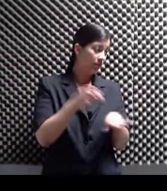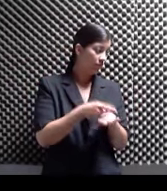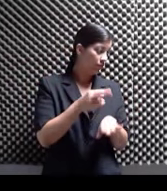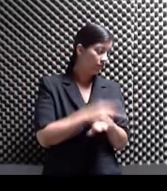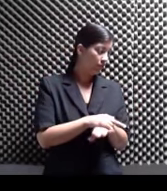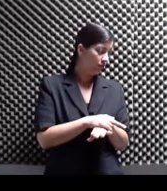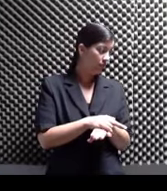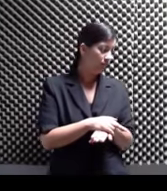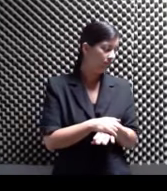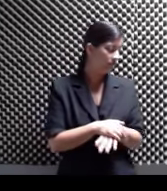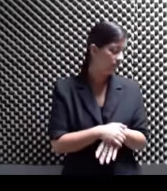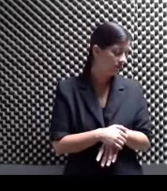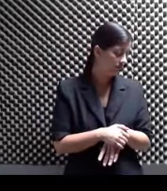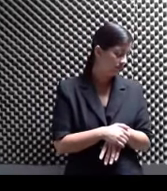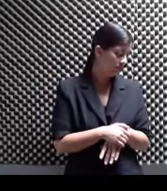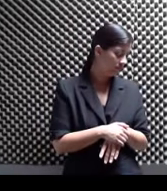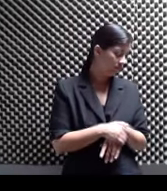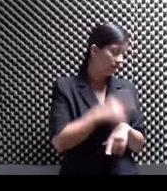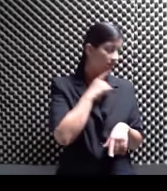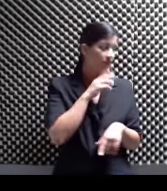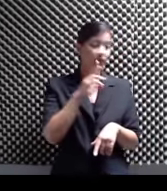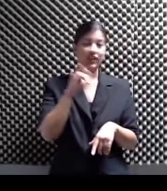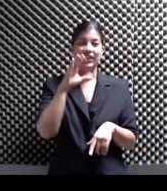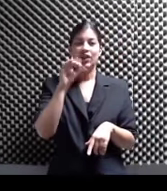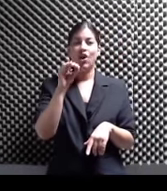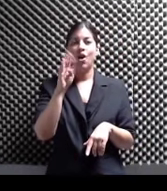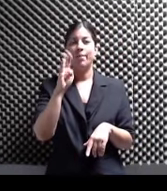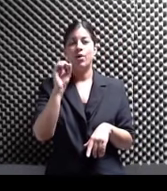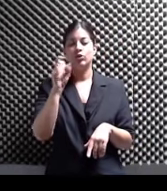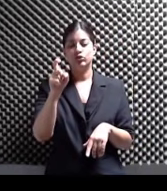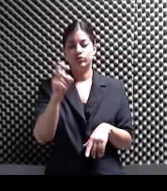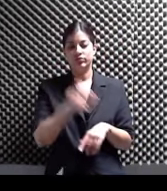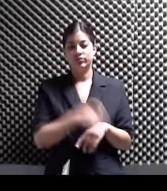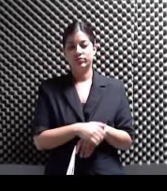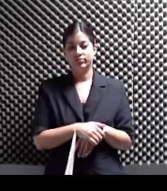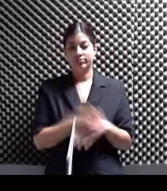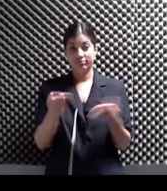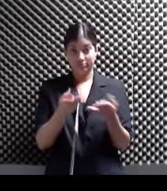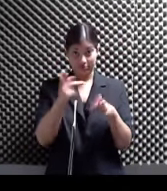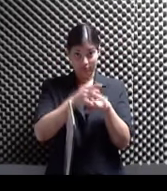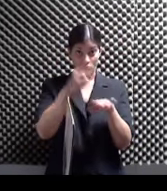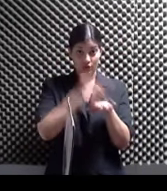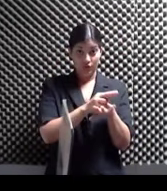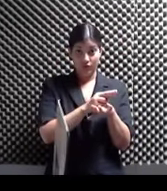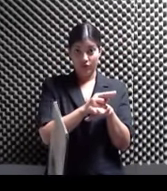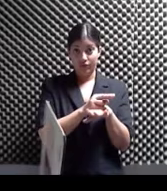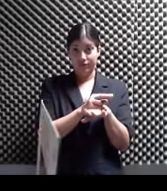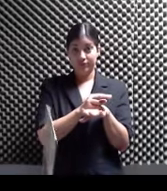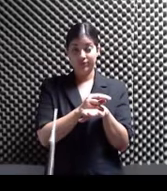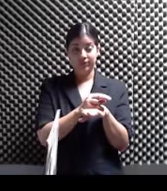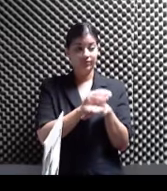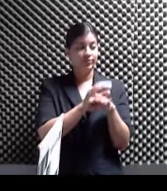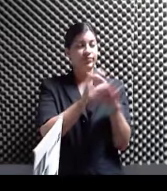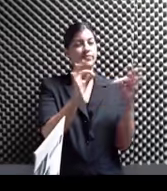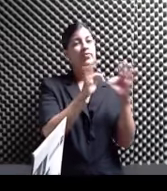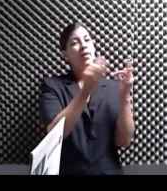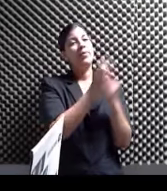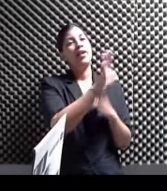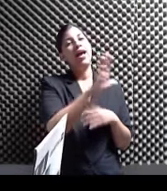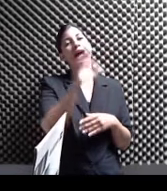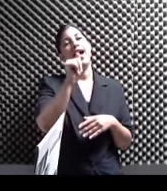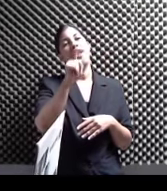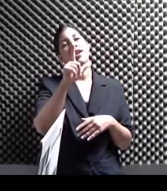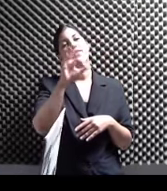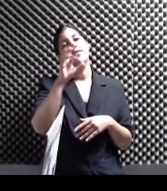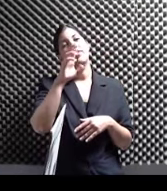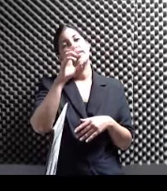el sello Ricovox era quien la editaba. El sello Ricovox era de la familia de Alfred D. Herger y son los que